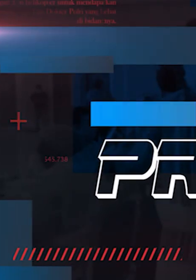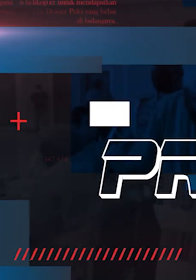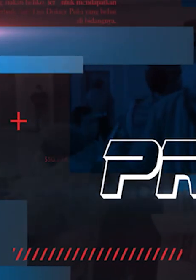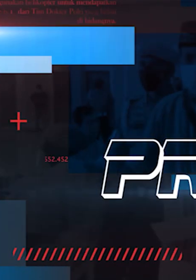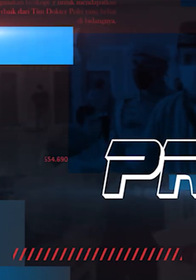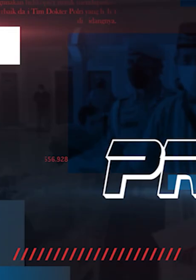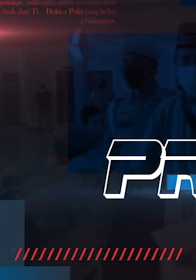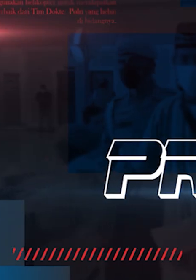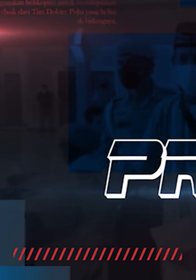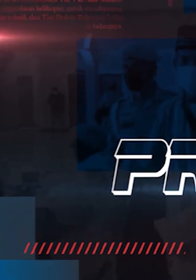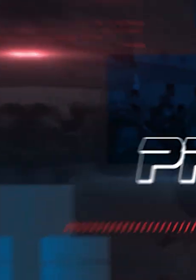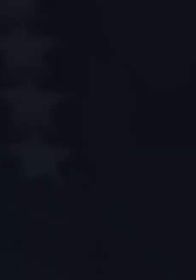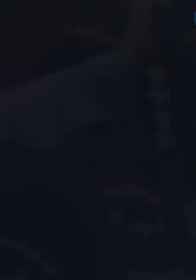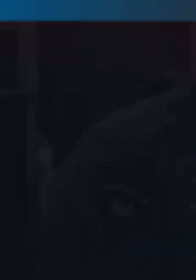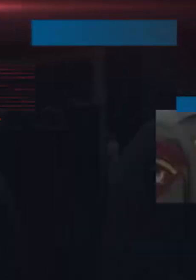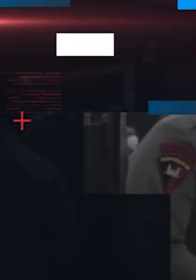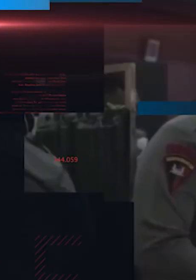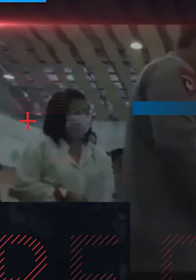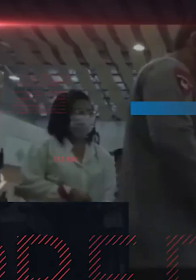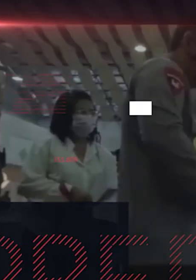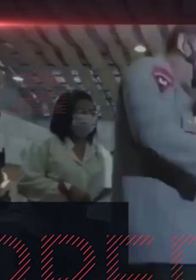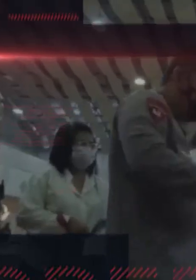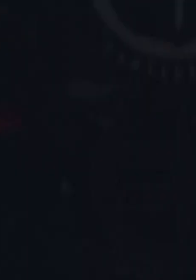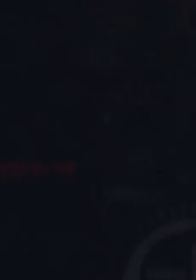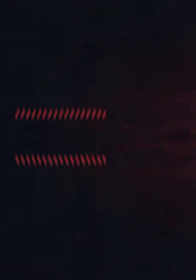Terima kasih